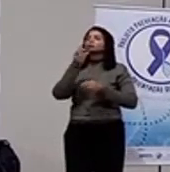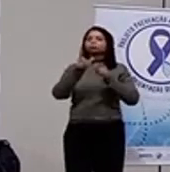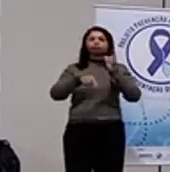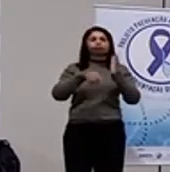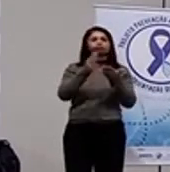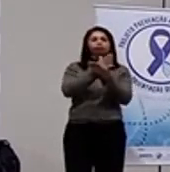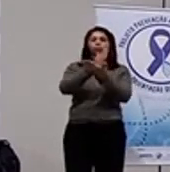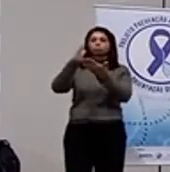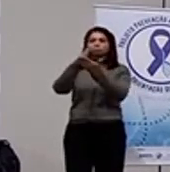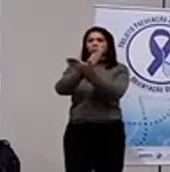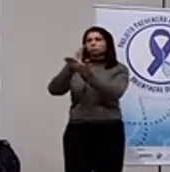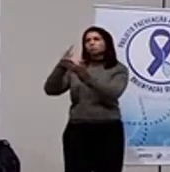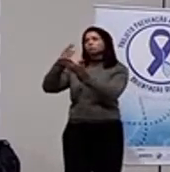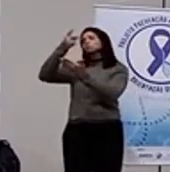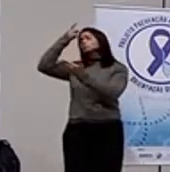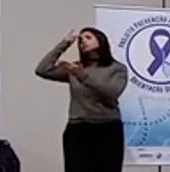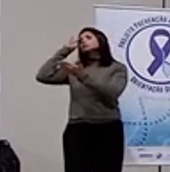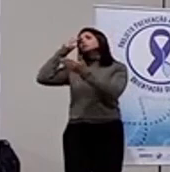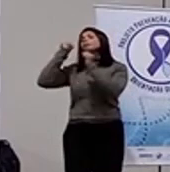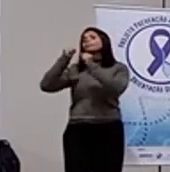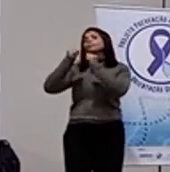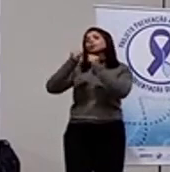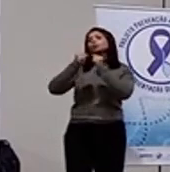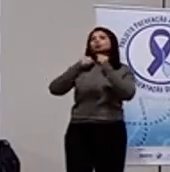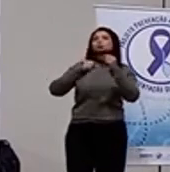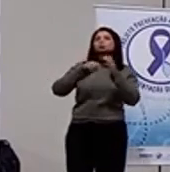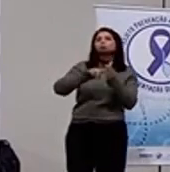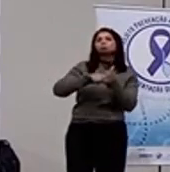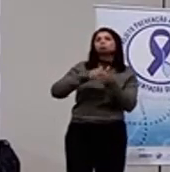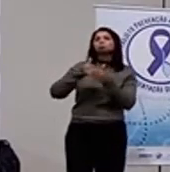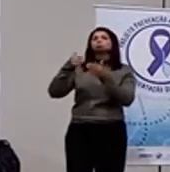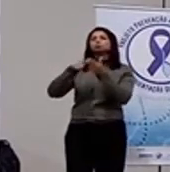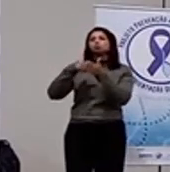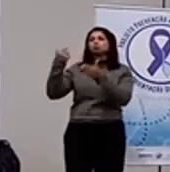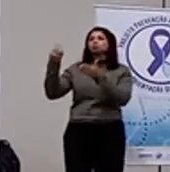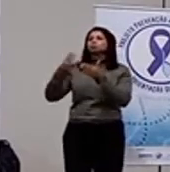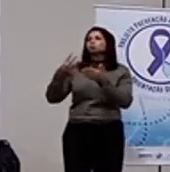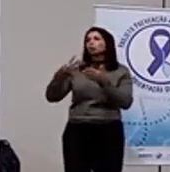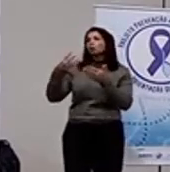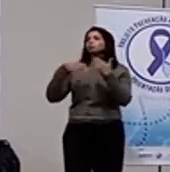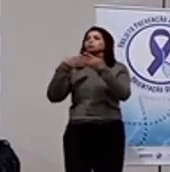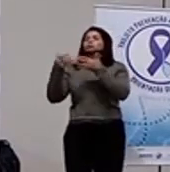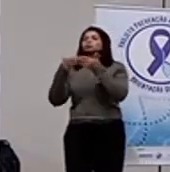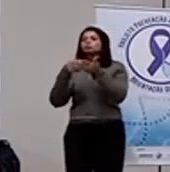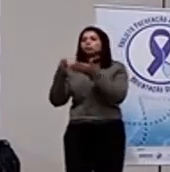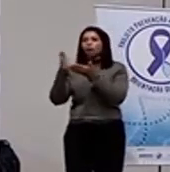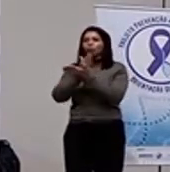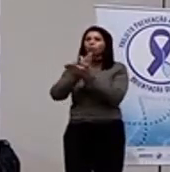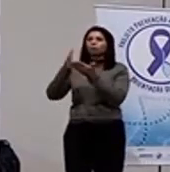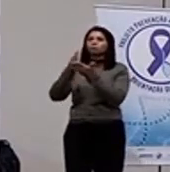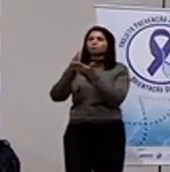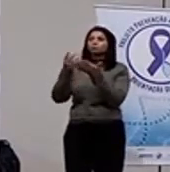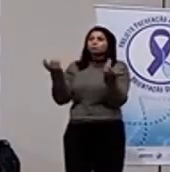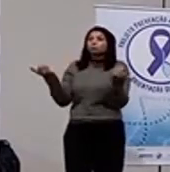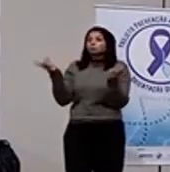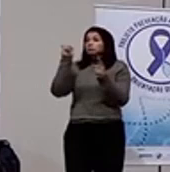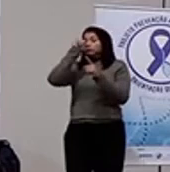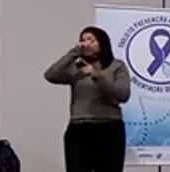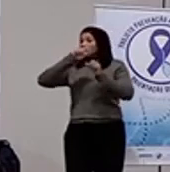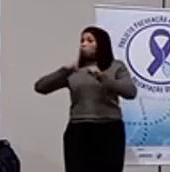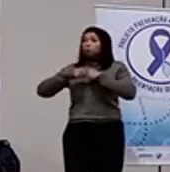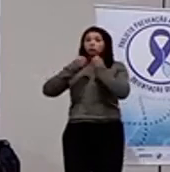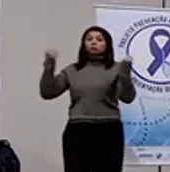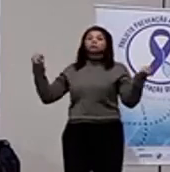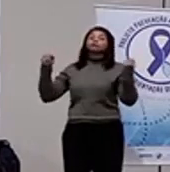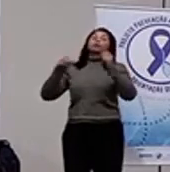a pessoa pode ter 1, 2 ou até 3 doenças raras nela mesma. Então, assim, parecia que isso era tão impossível antes, né? Mas, por exemplo,